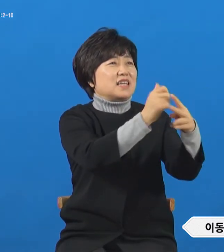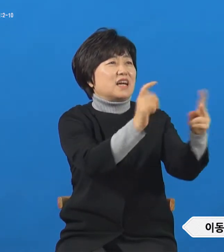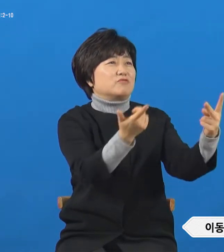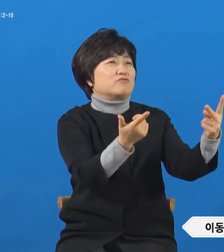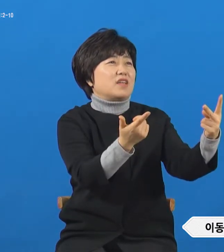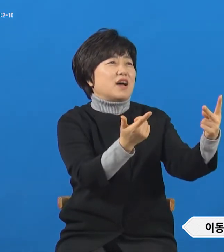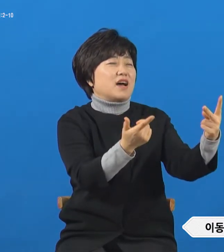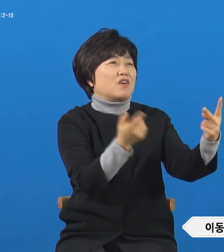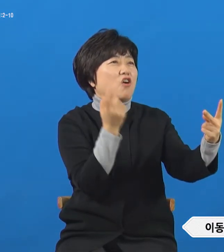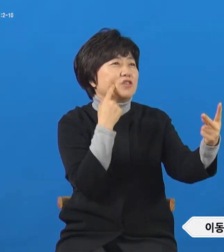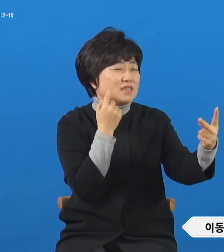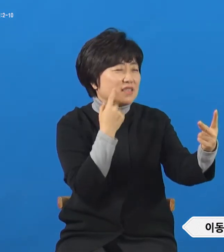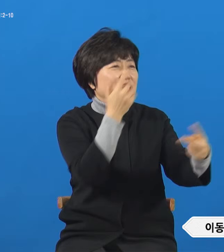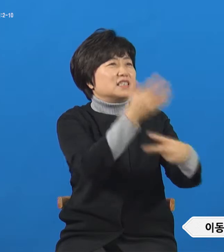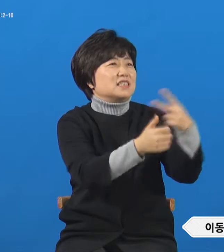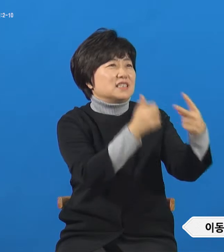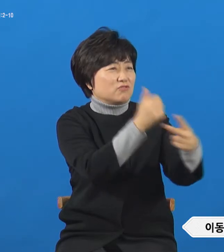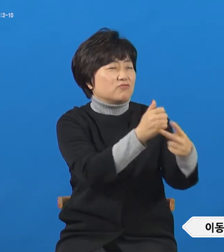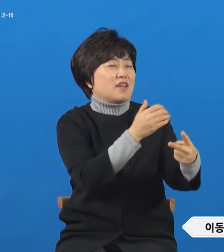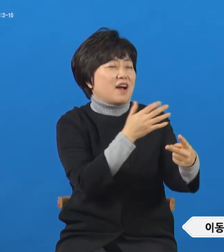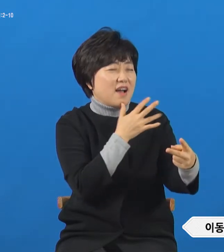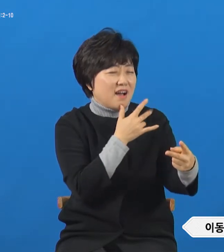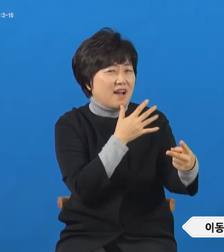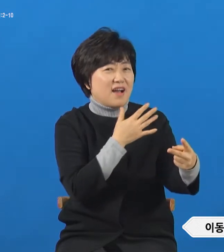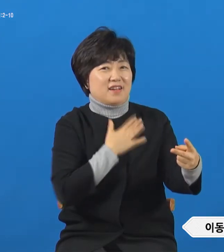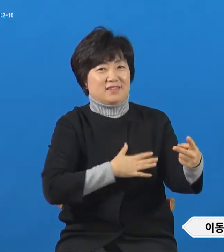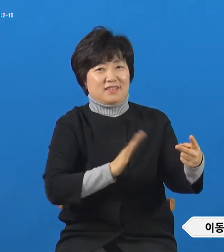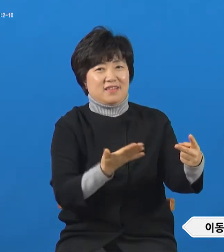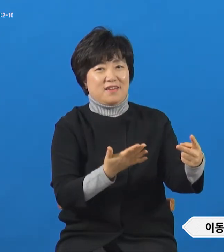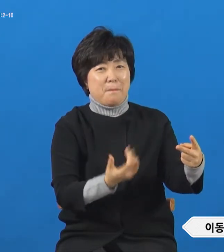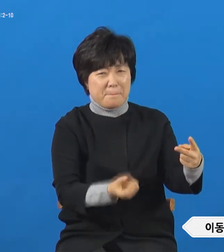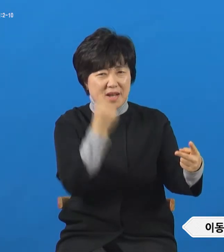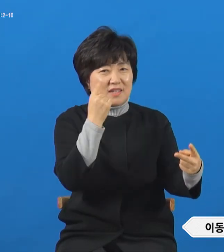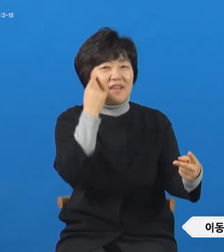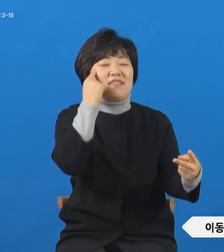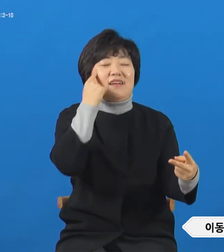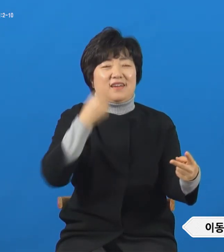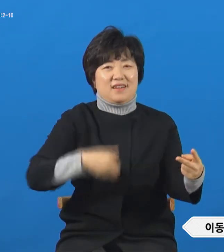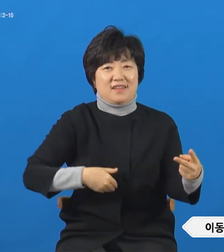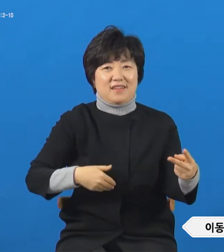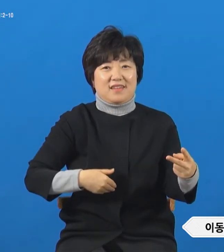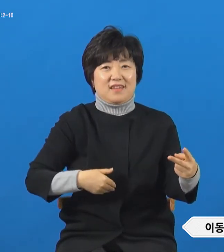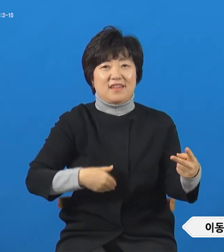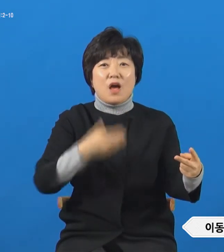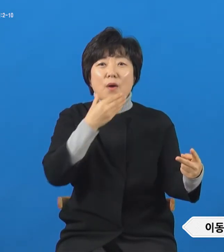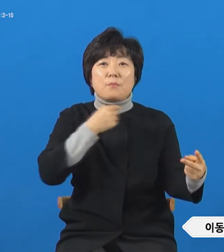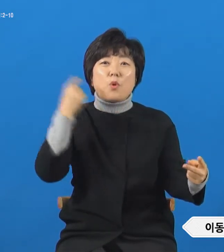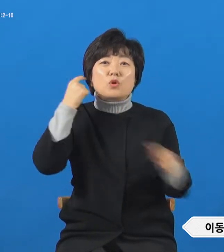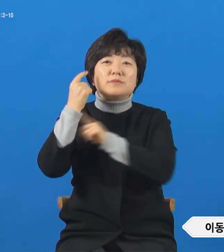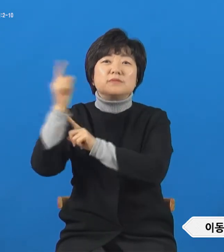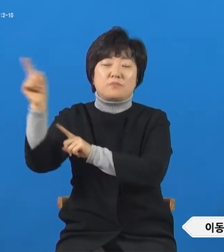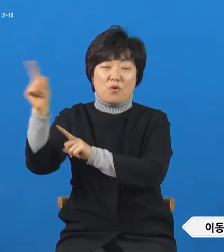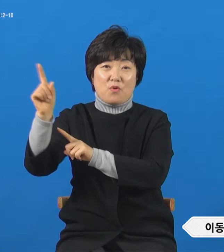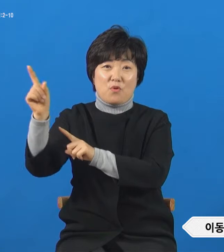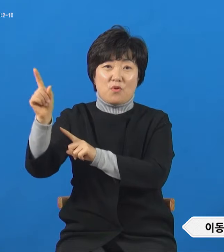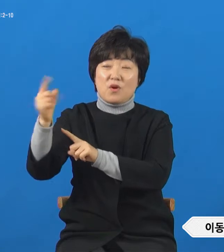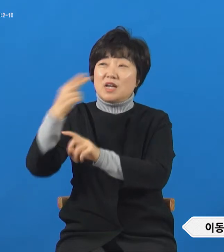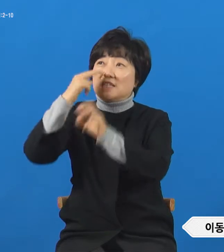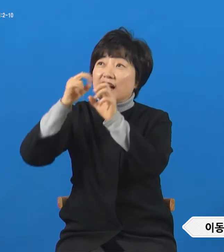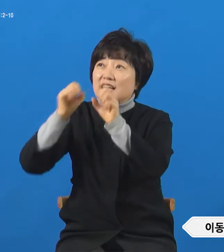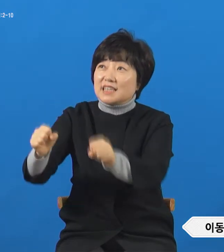거짓된 신이라는 것을 발견하게 되는 것입니다. 빨리 깨달을수록 좋아요. 복음은 무엇입니까?